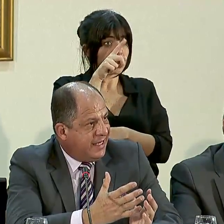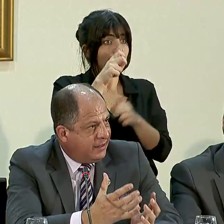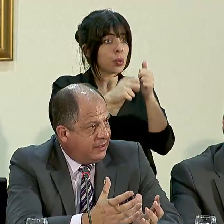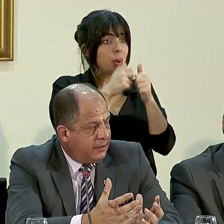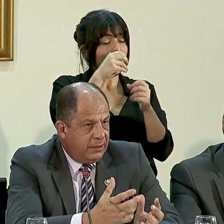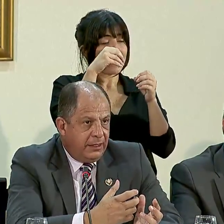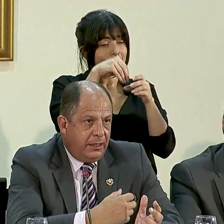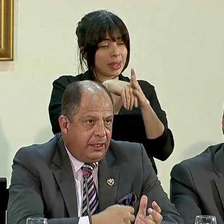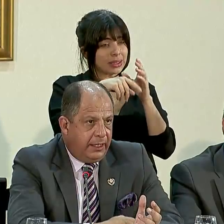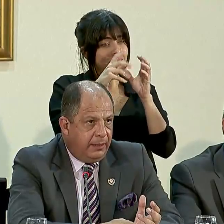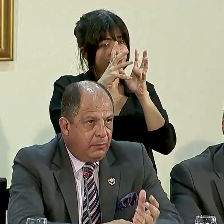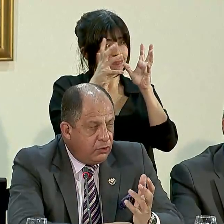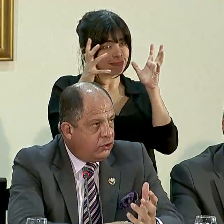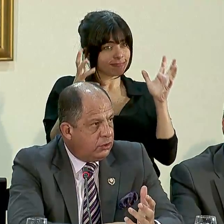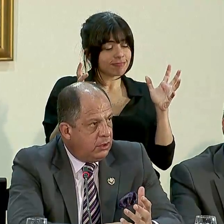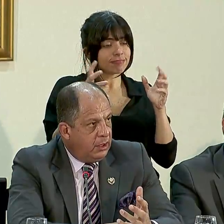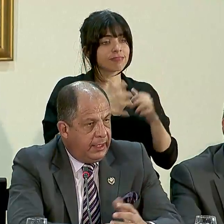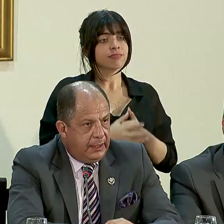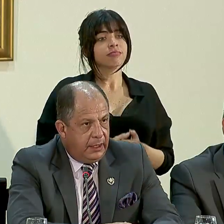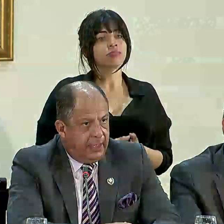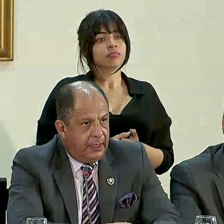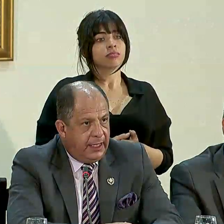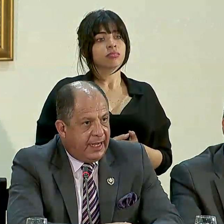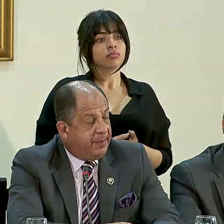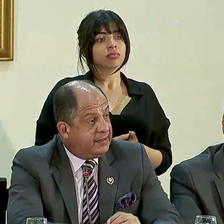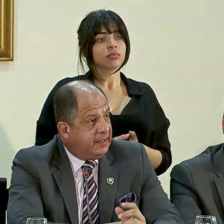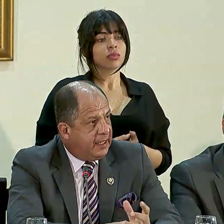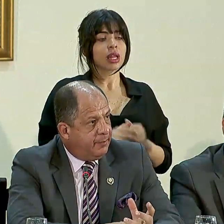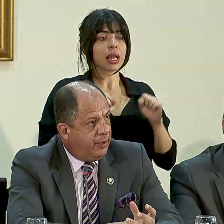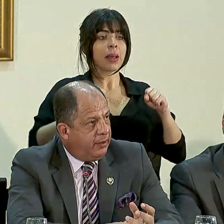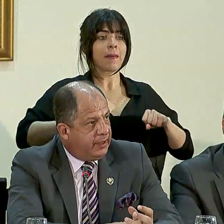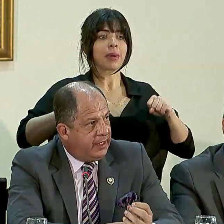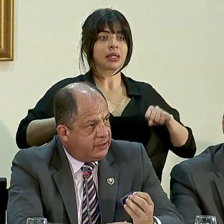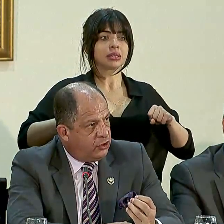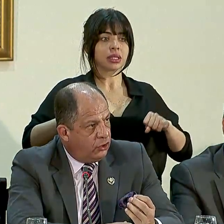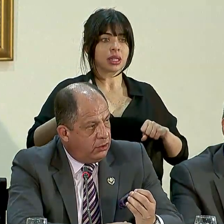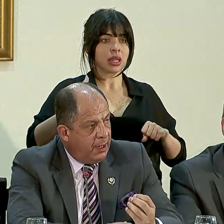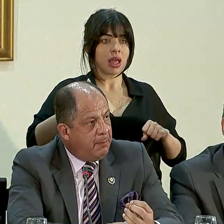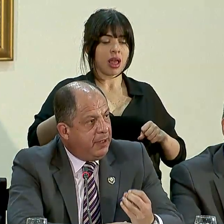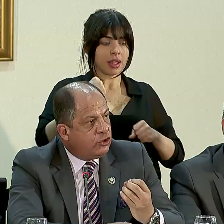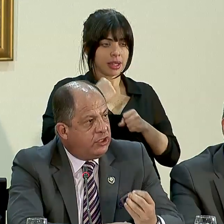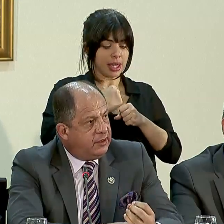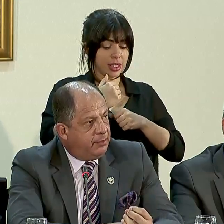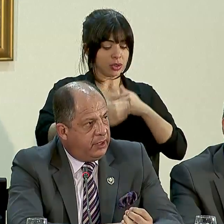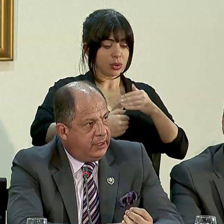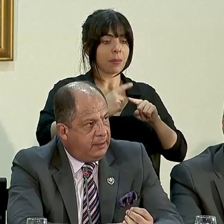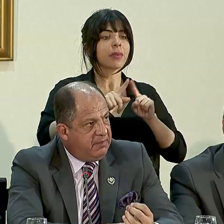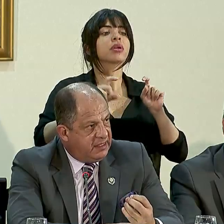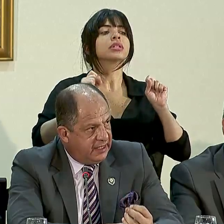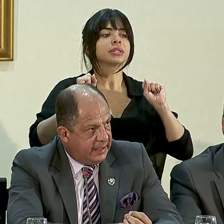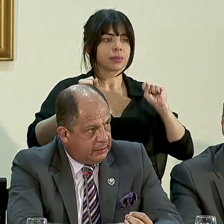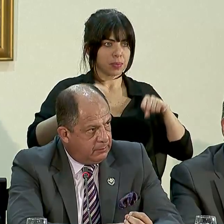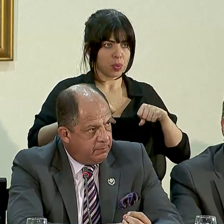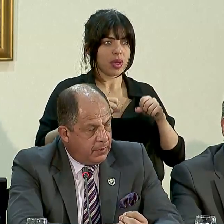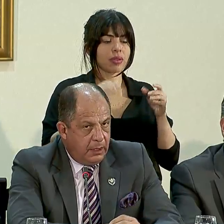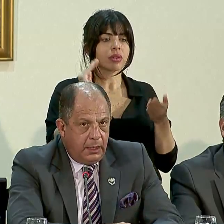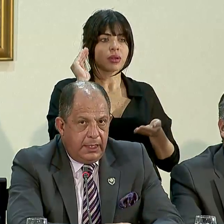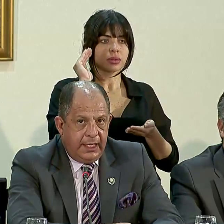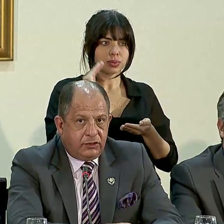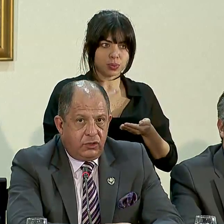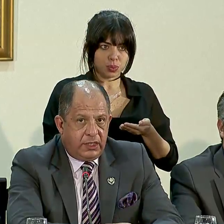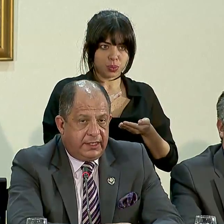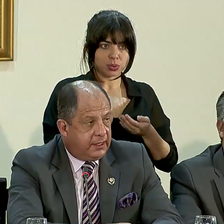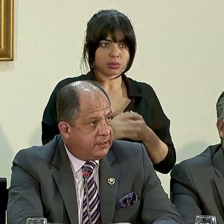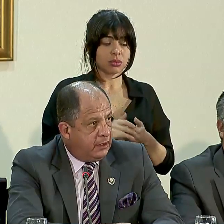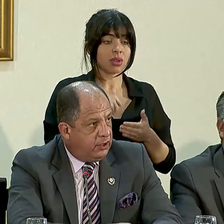que trasciende mucho la capacidad que pueda haber de gestión, pero sí se puede mitigar.